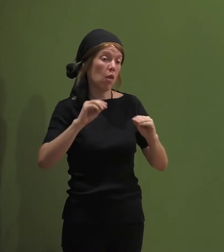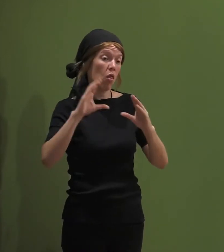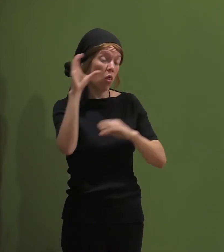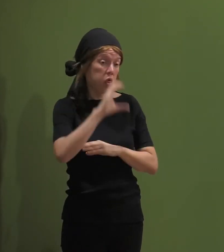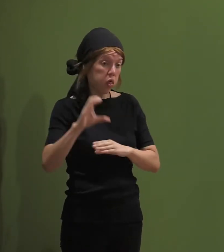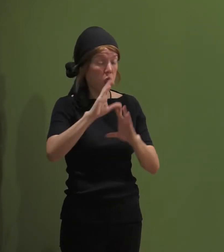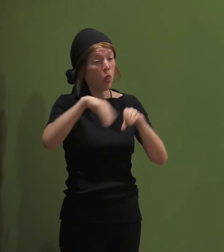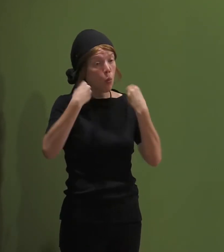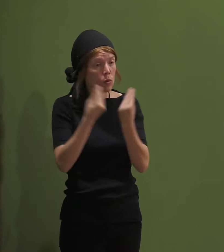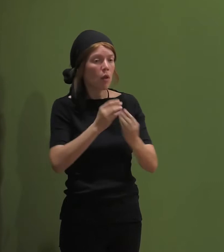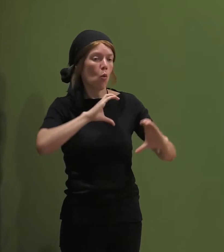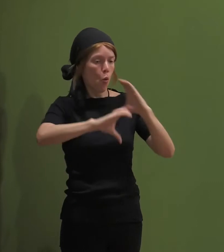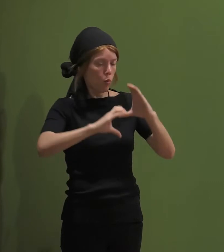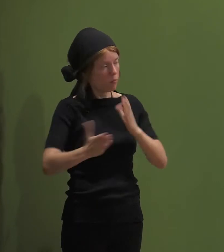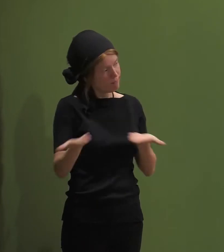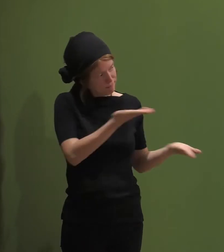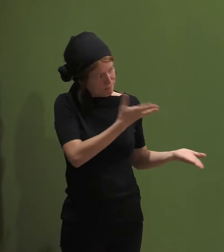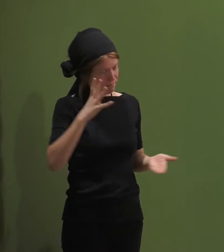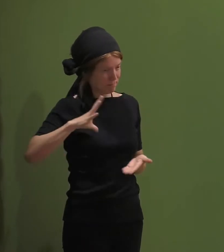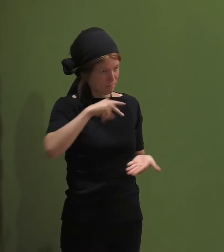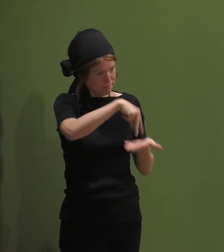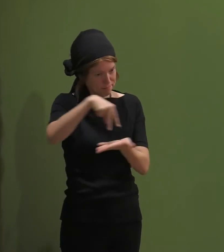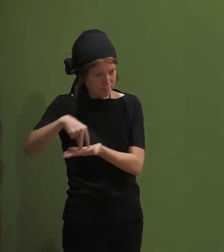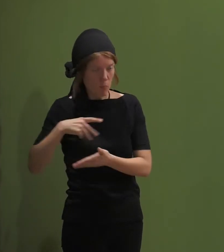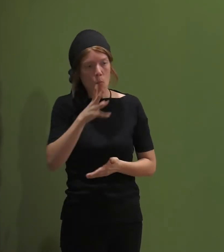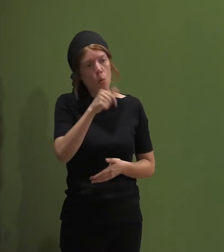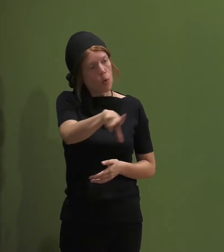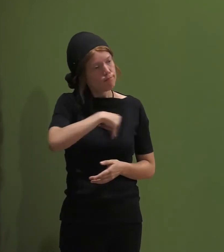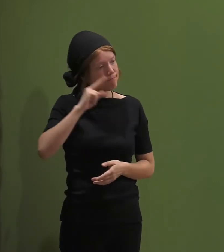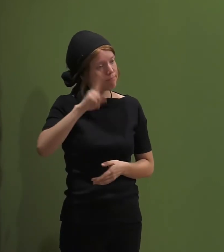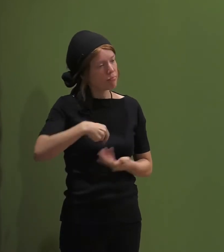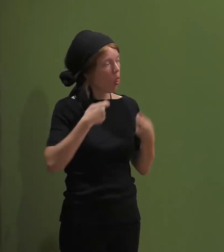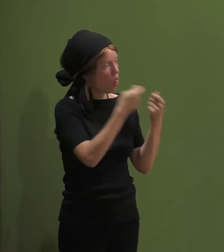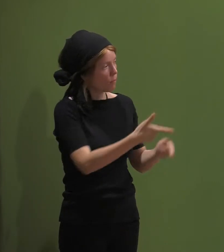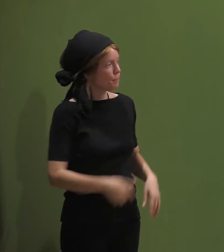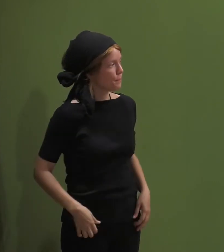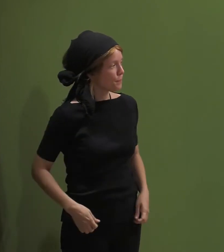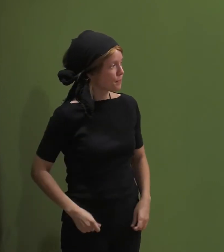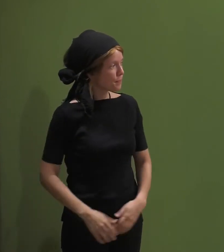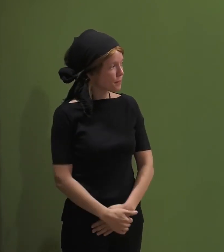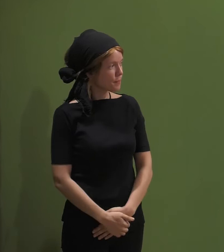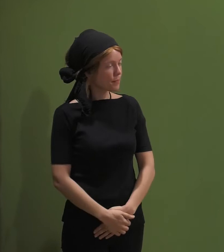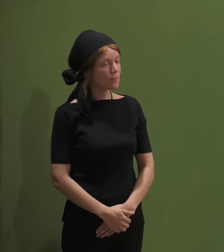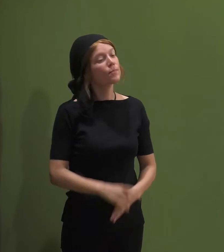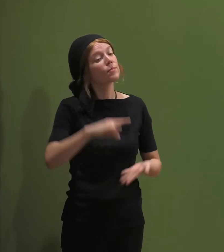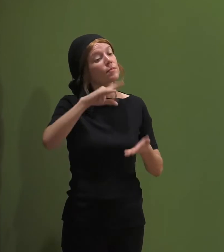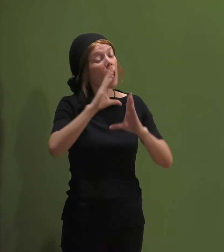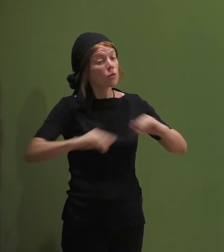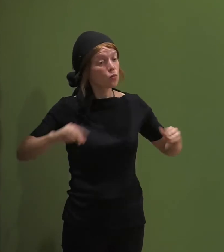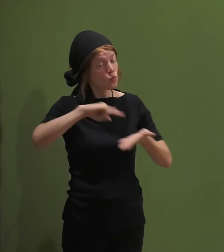y la Documentación. Suban al estrado los representantes de dichos centros al objeto de recoger su reconocimiento. Escuela